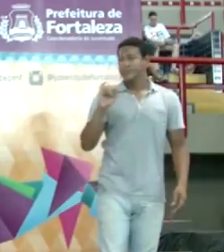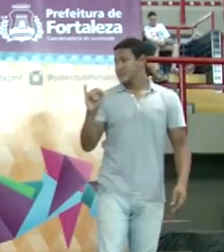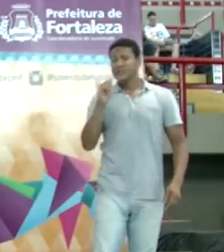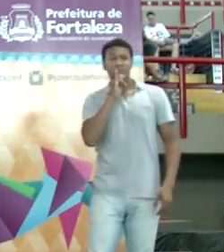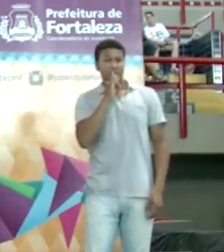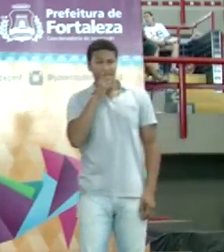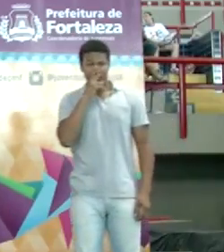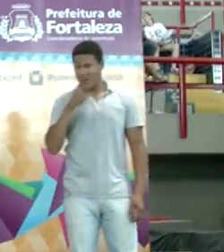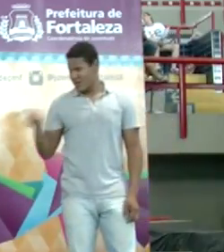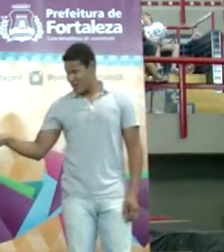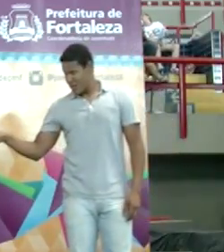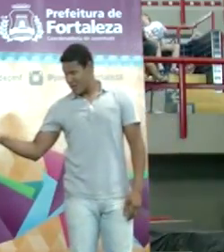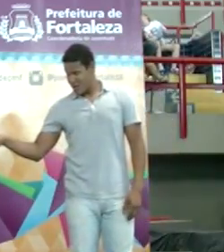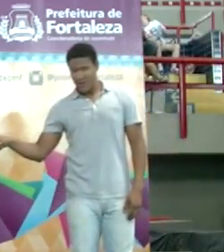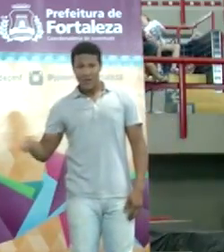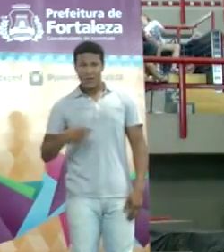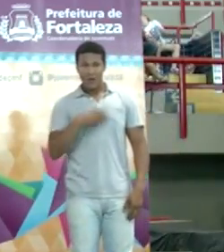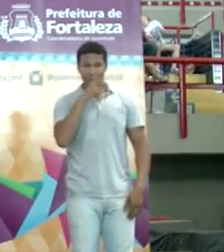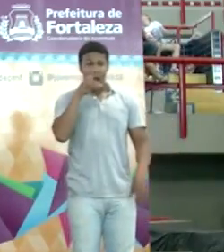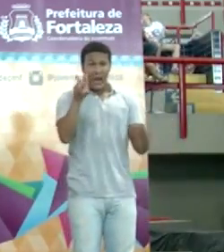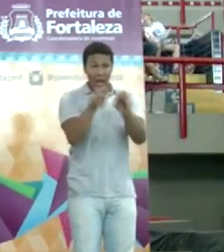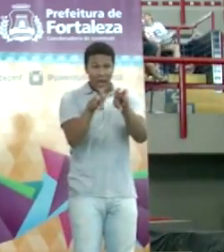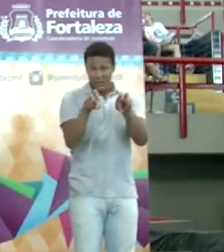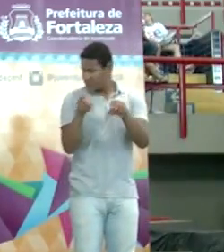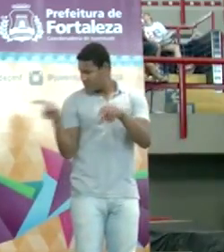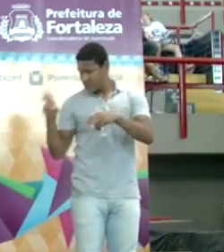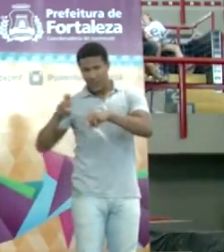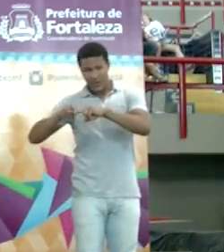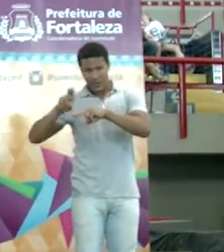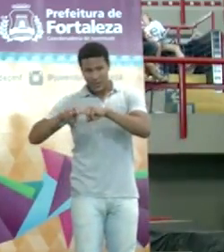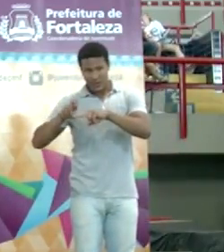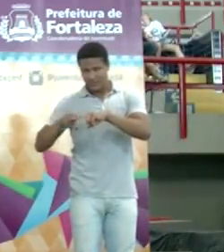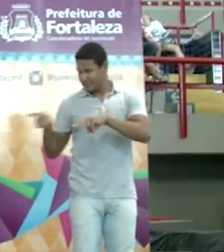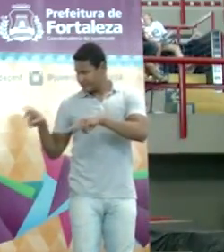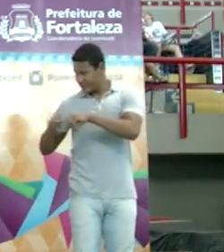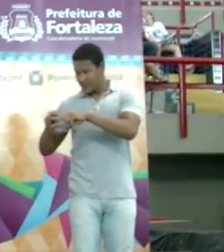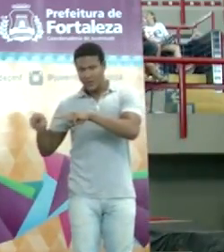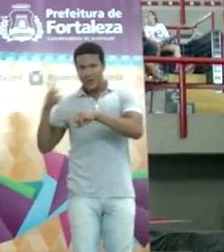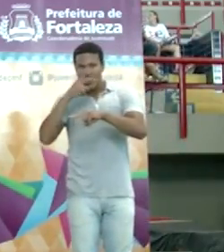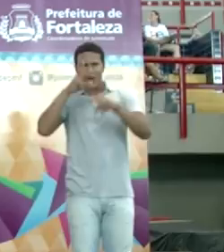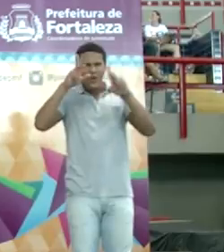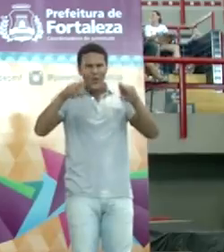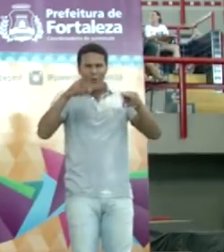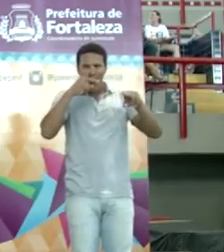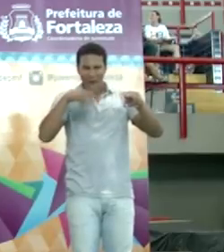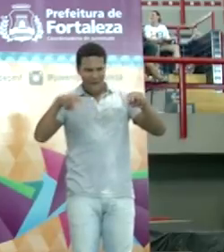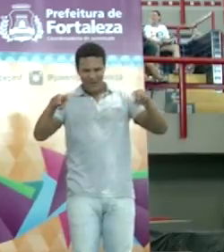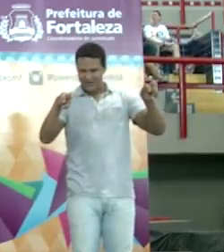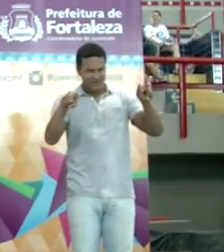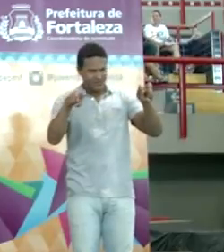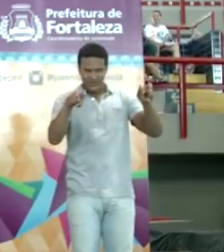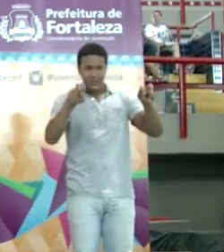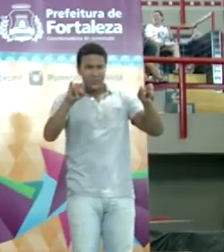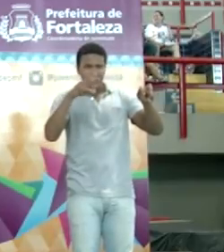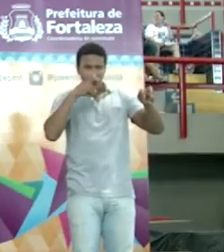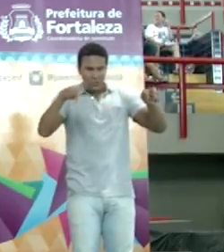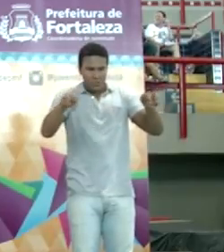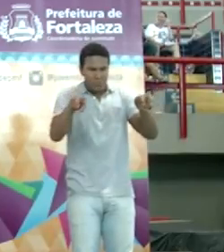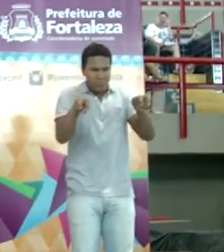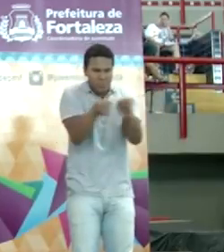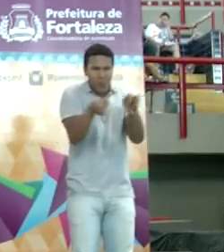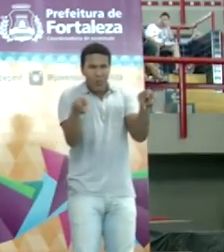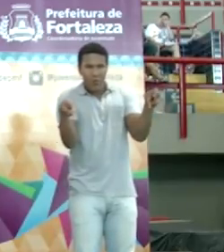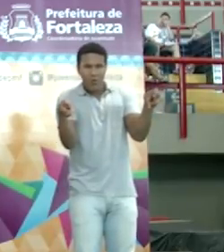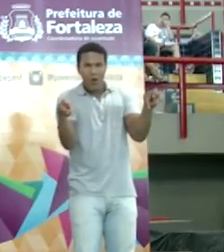cadeira empurrar outra cadeira, elas vão percorrer o mesmo espaço horizontalmente. A minha massa não era igual à massa da cadeira, foi claro? Então, se